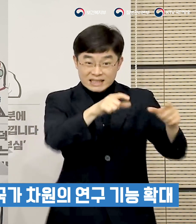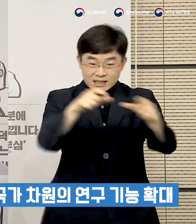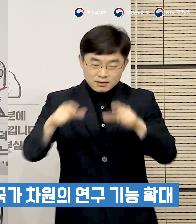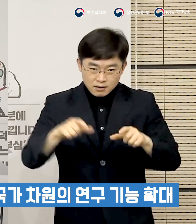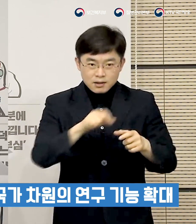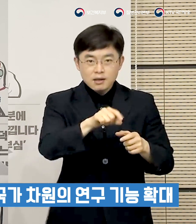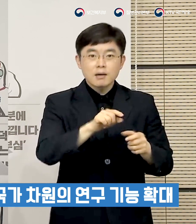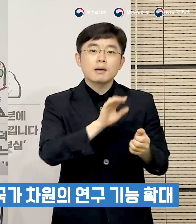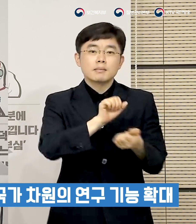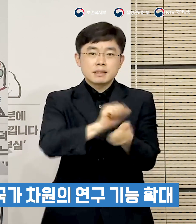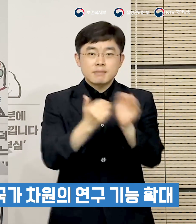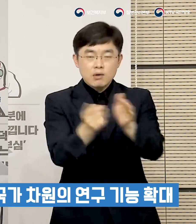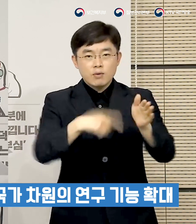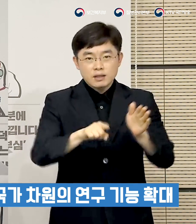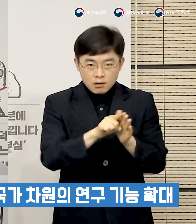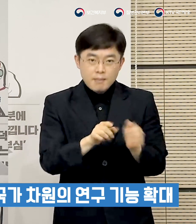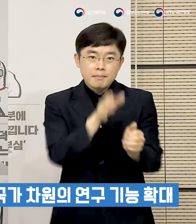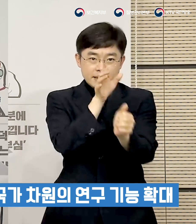기능을 지원할 예정입니다.